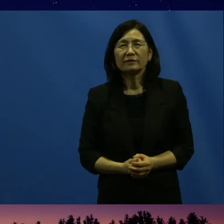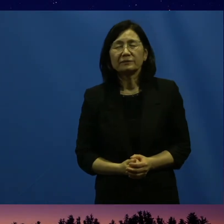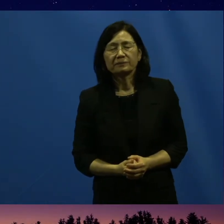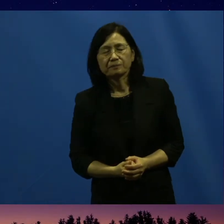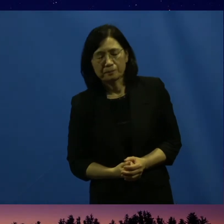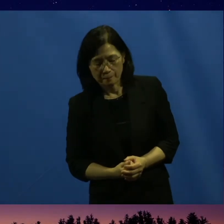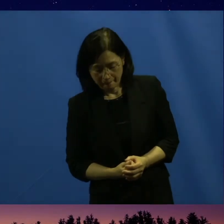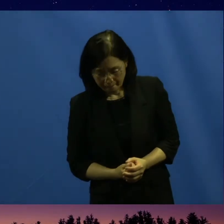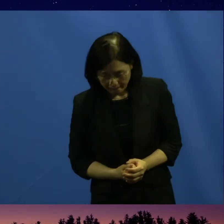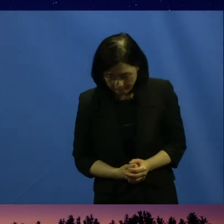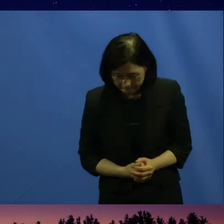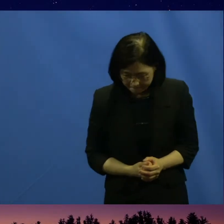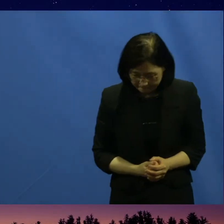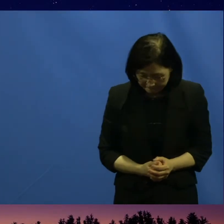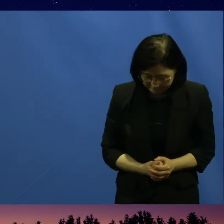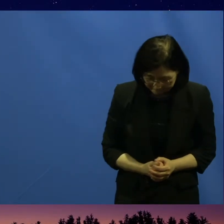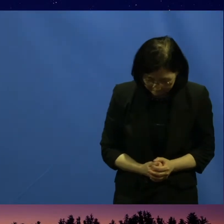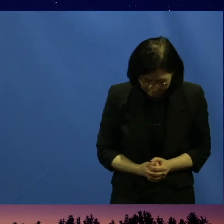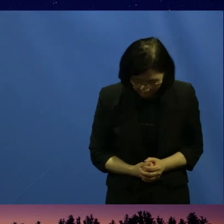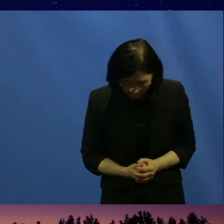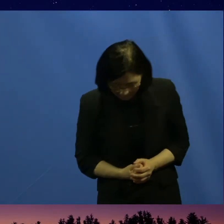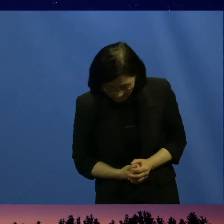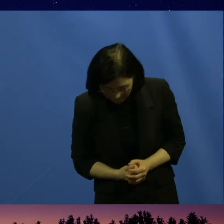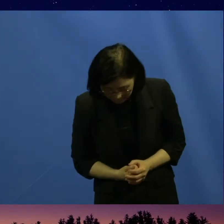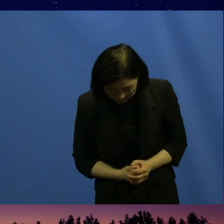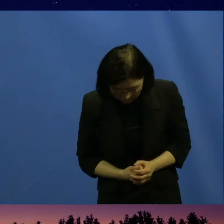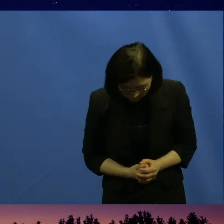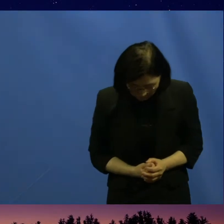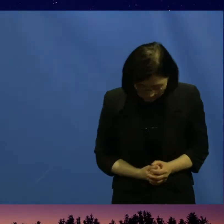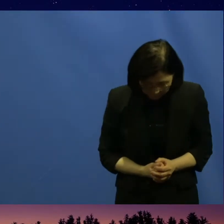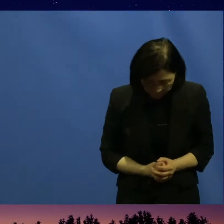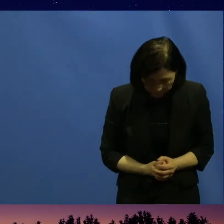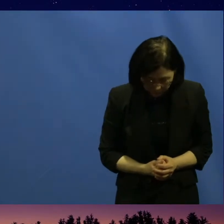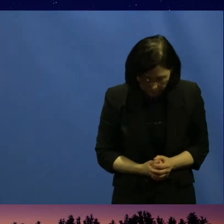앞에 나가겠습니다. 253장.